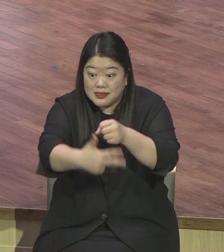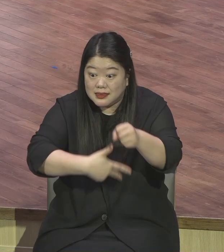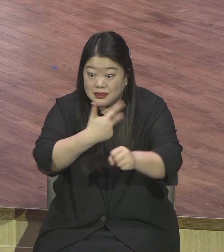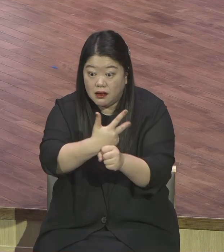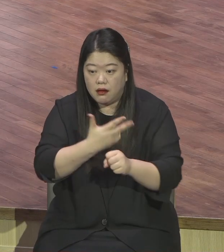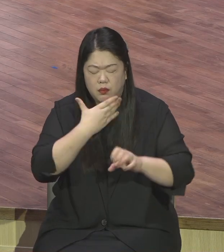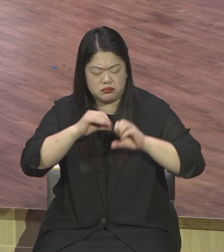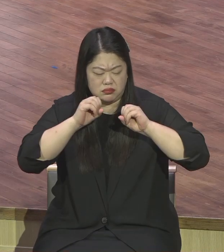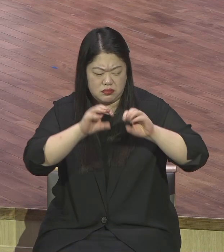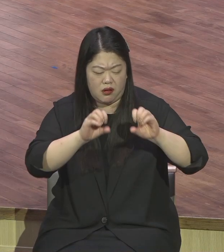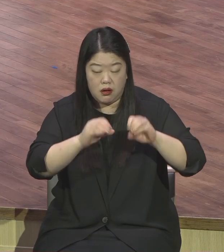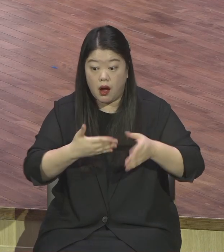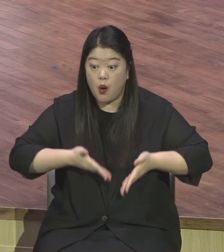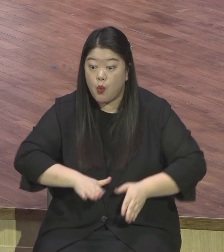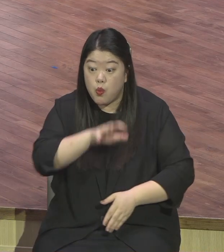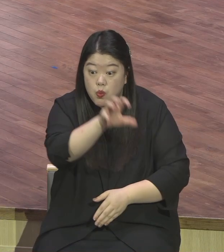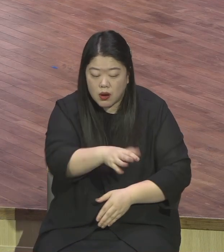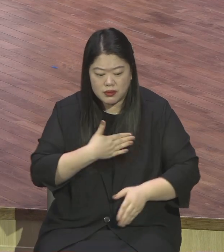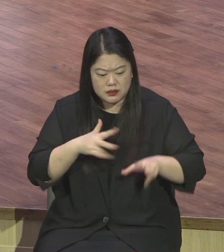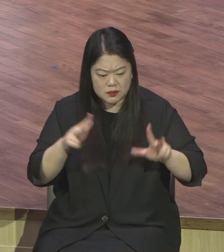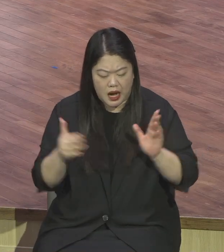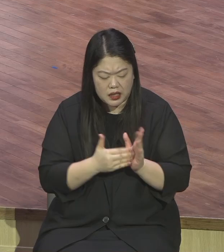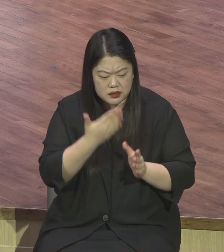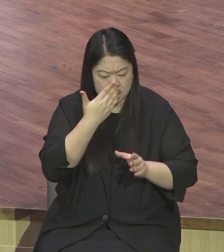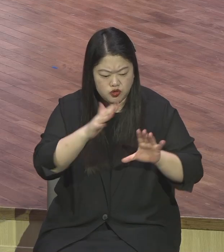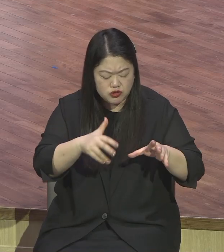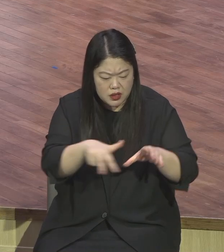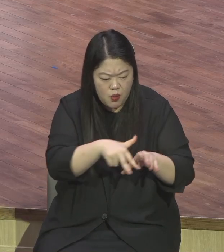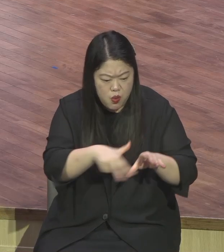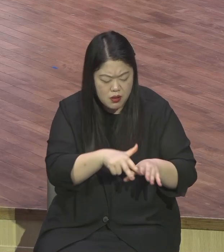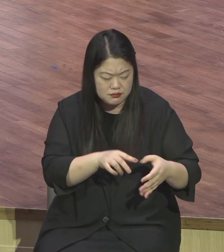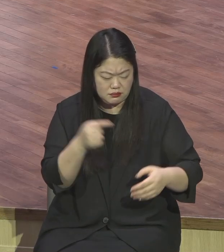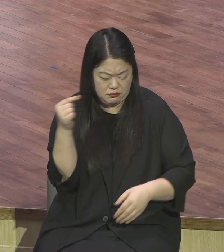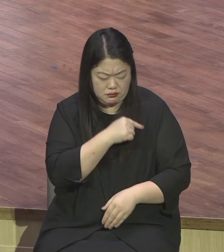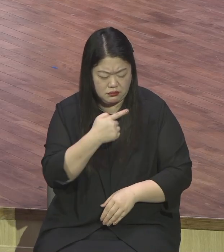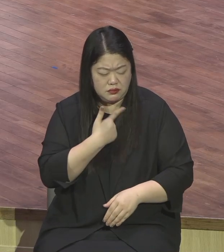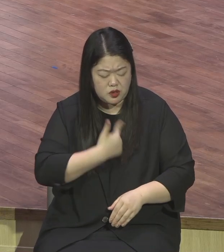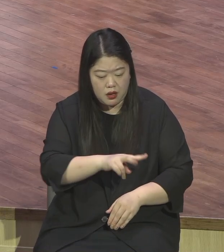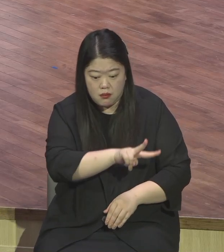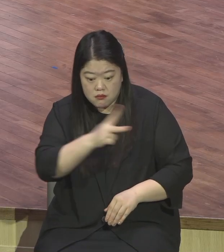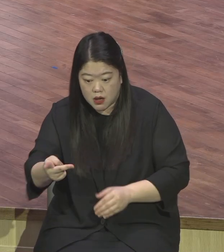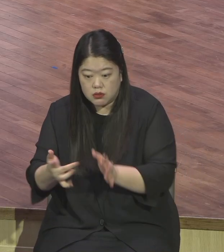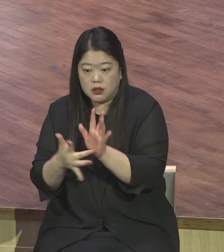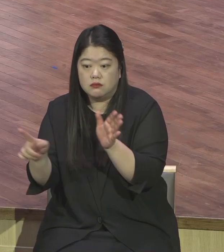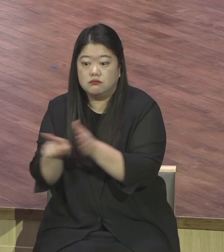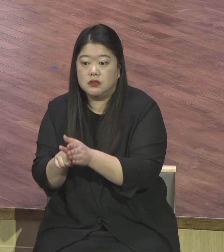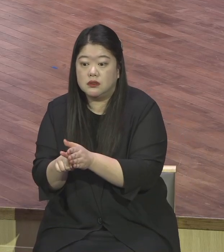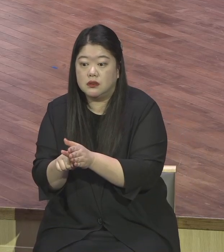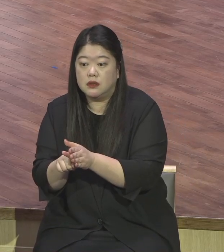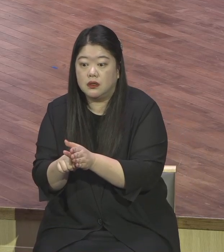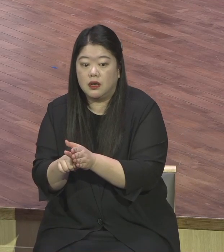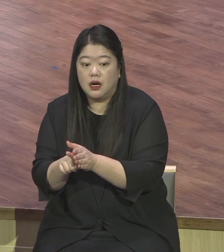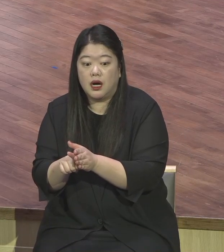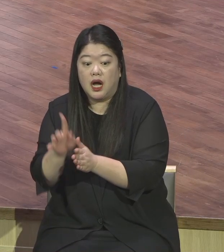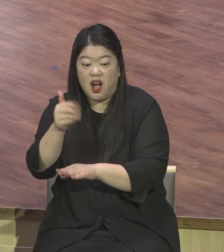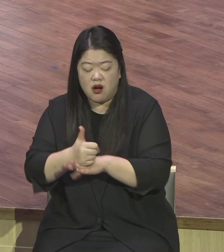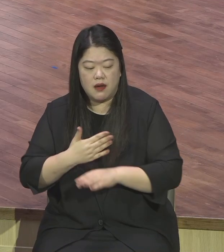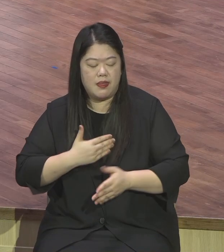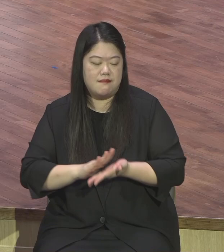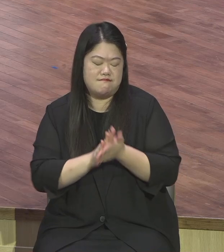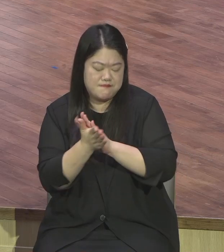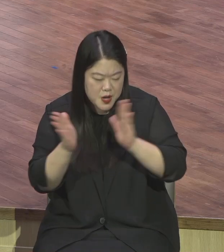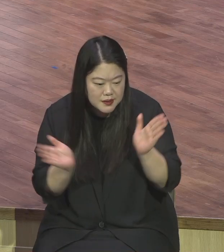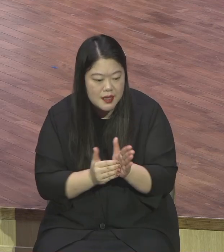7년 동안. 그리고 바나바로 인해서 안디옥으로 옵니다. 바울은 안디옥에 와서 바나바와 함께 사역을